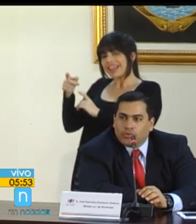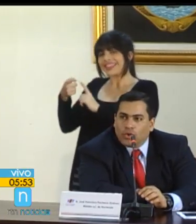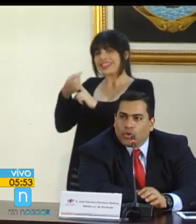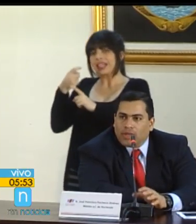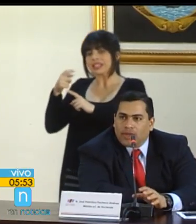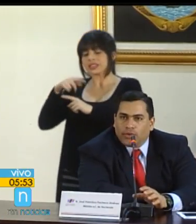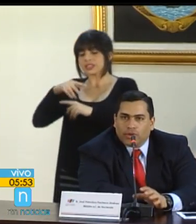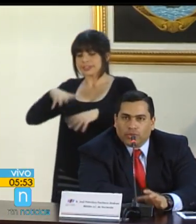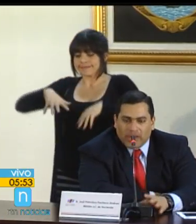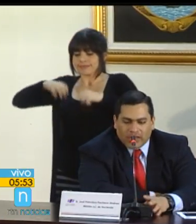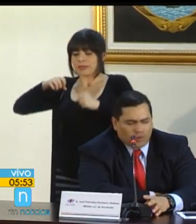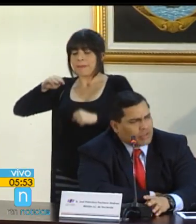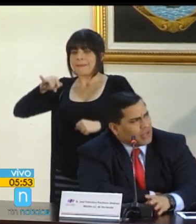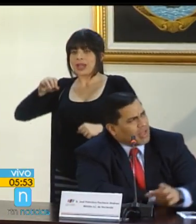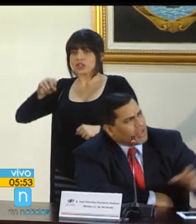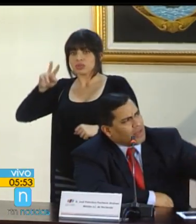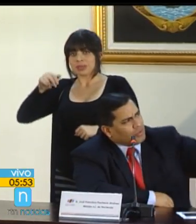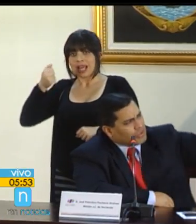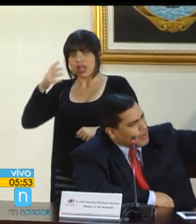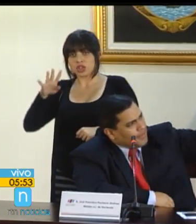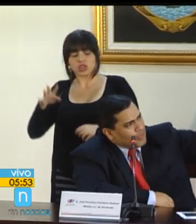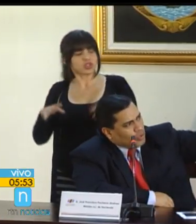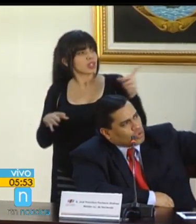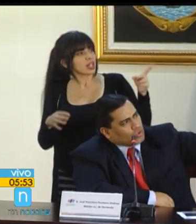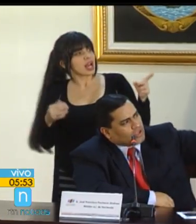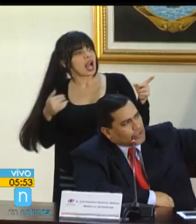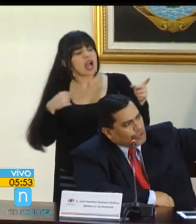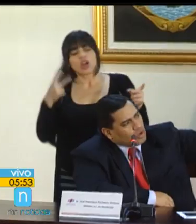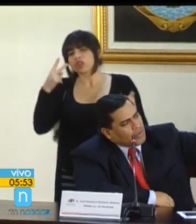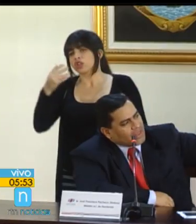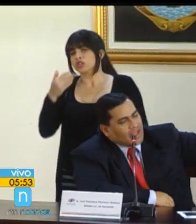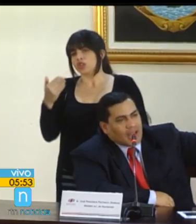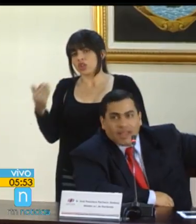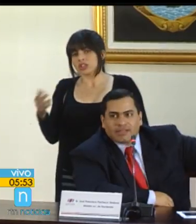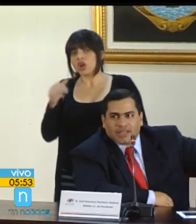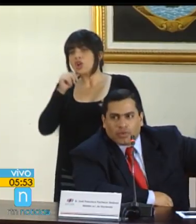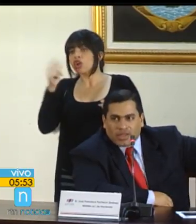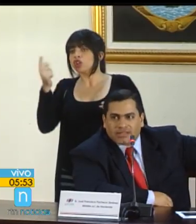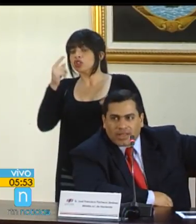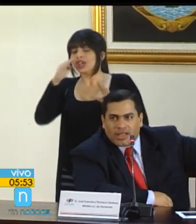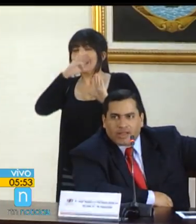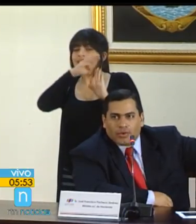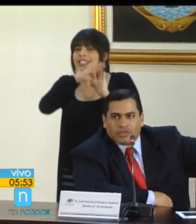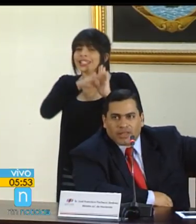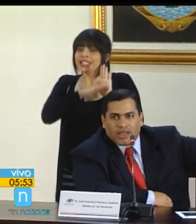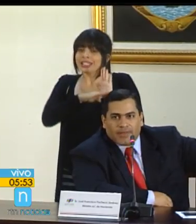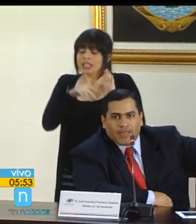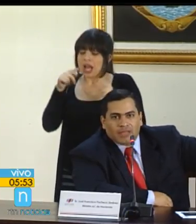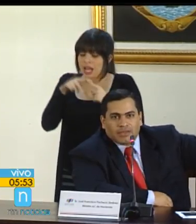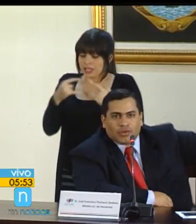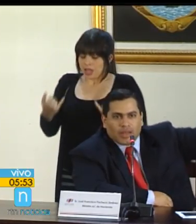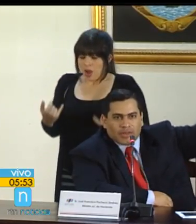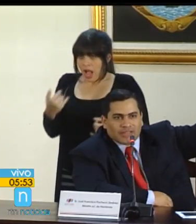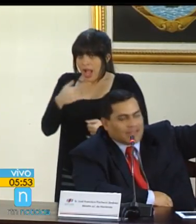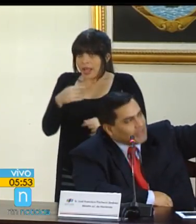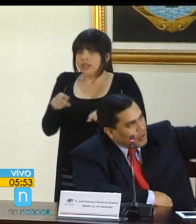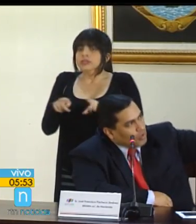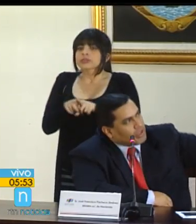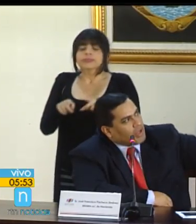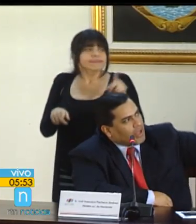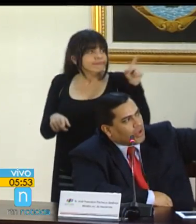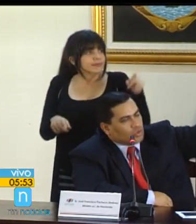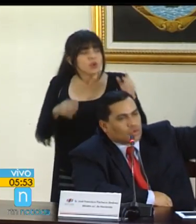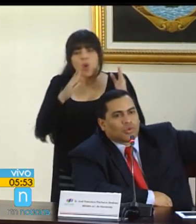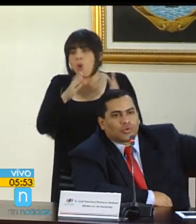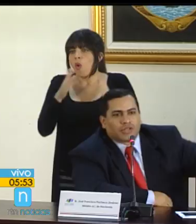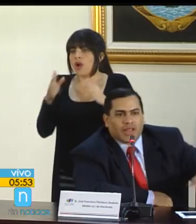se asumió en mayo del 2014. Ahí tenemos 2 cosas. No solamente es la lista de lo que hasta el día de hoy se tiene, sino que además ese es el orden